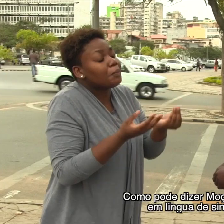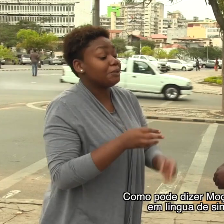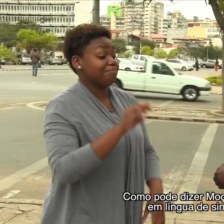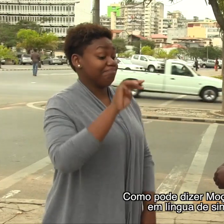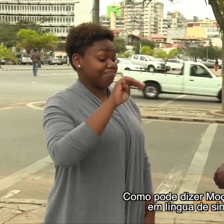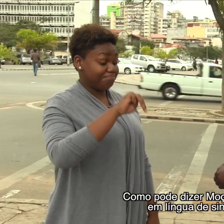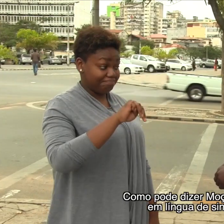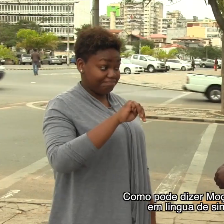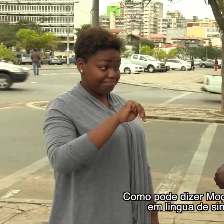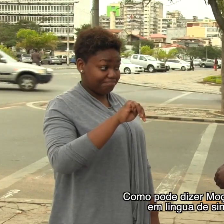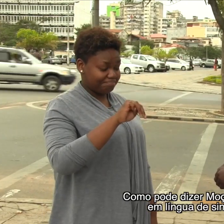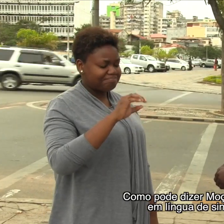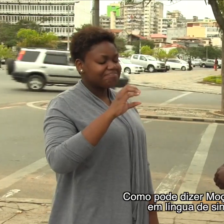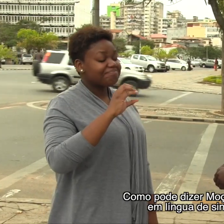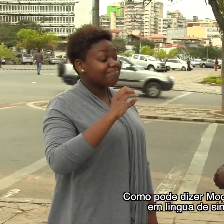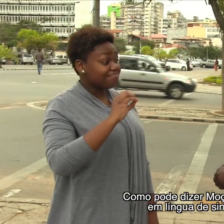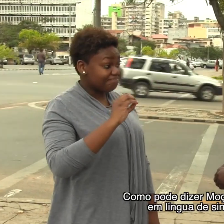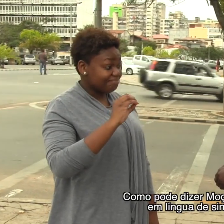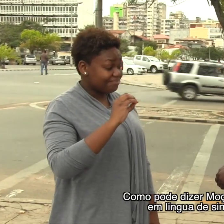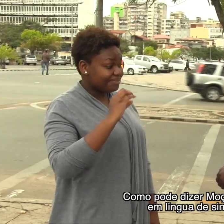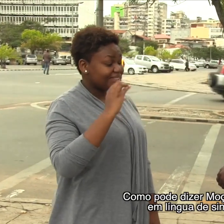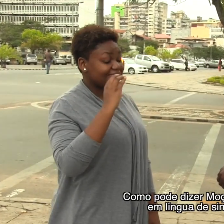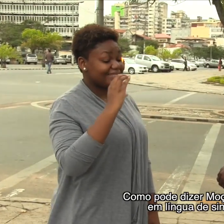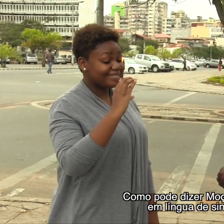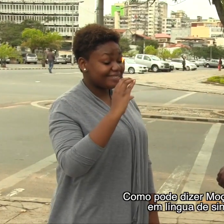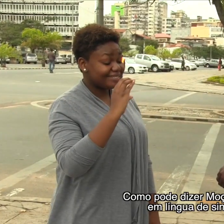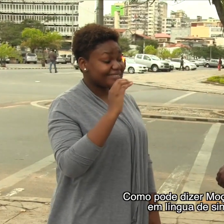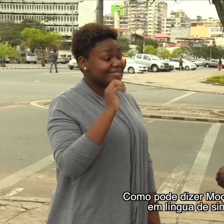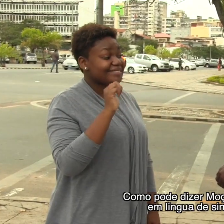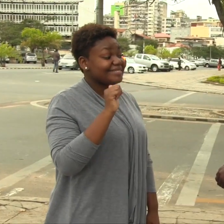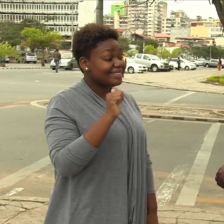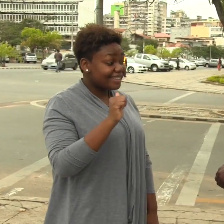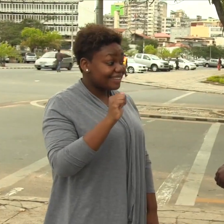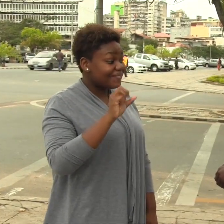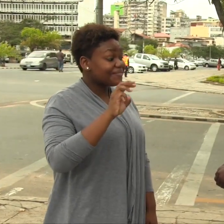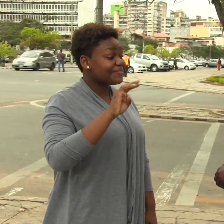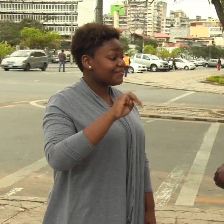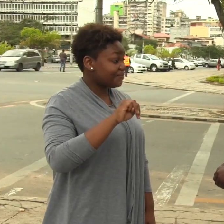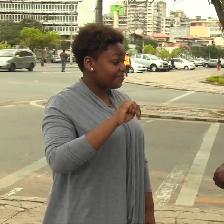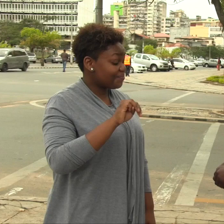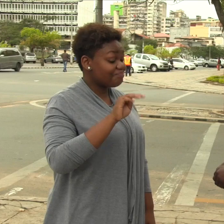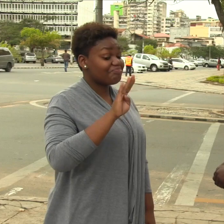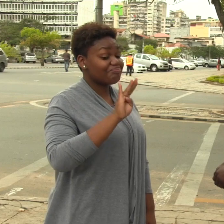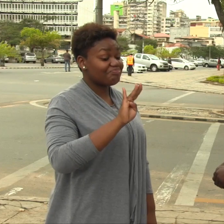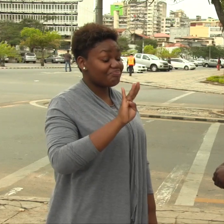Como pode dizer Moçambique em Língua de Sinais?